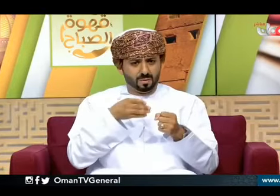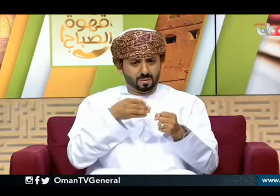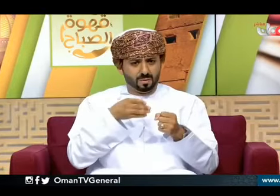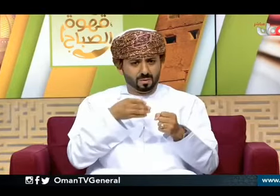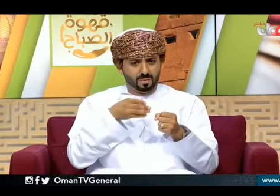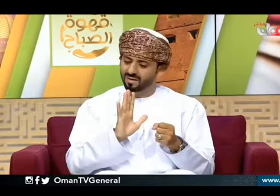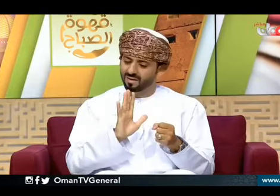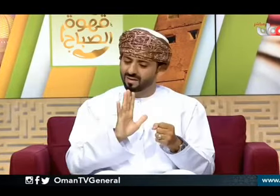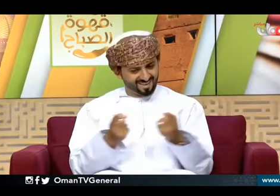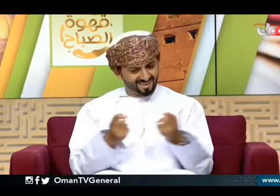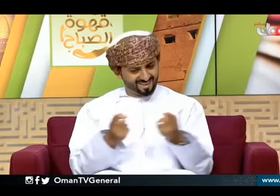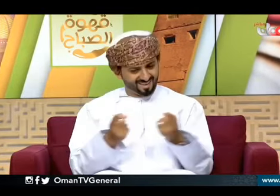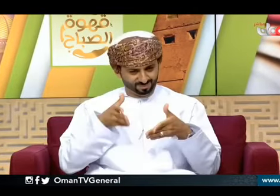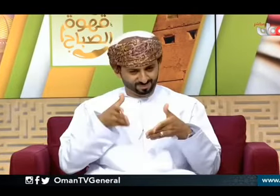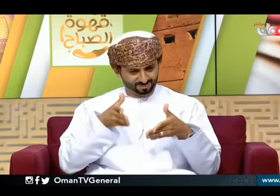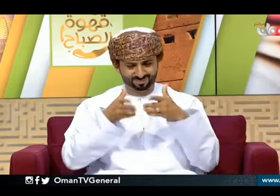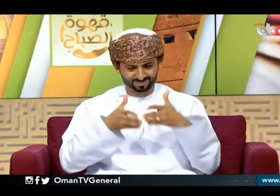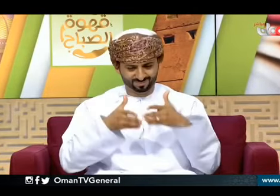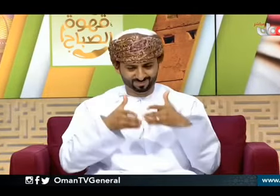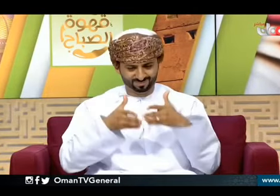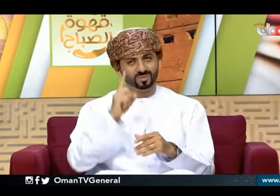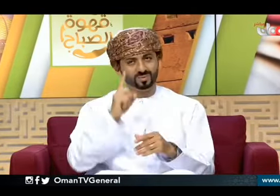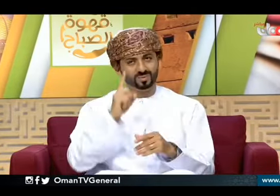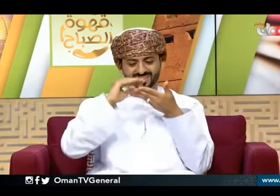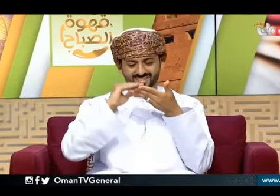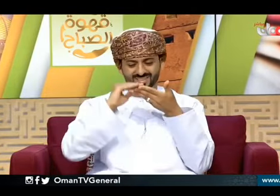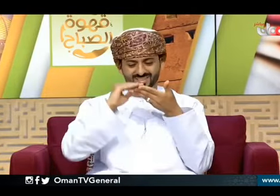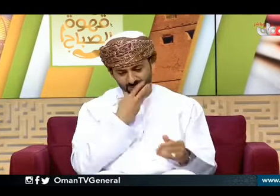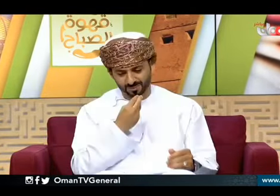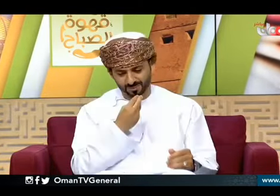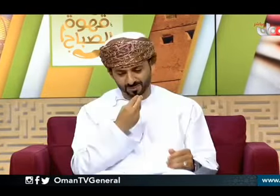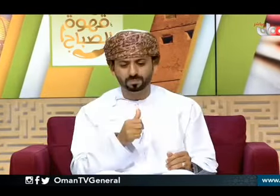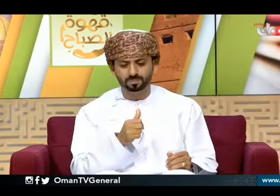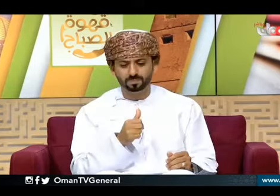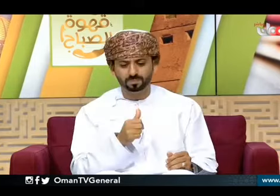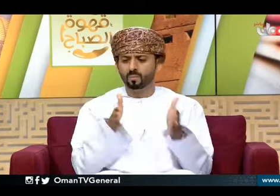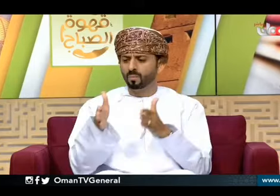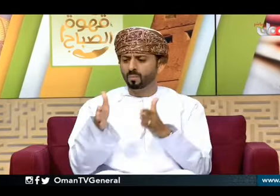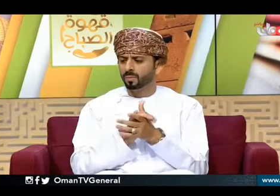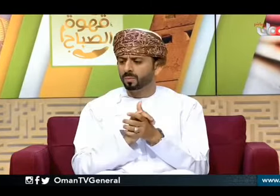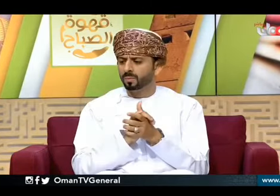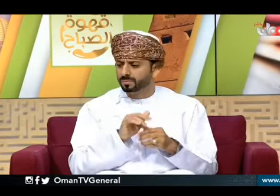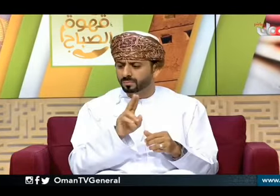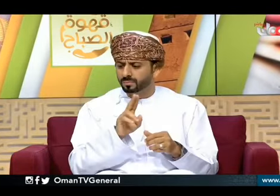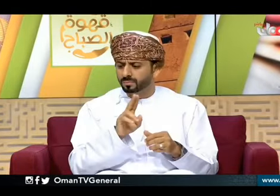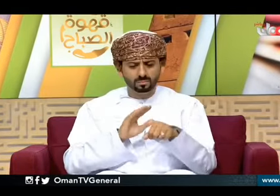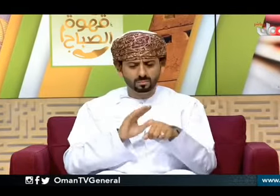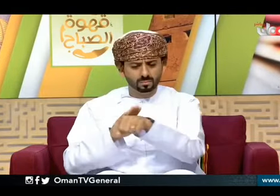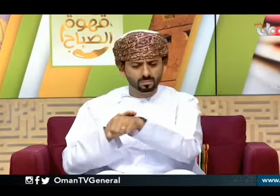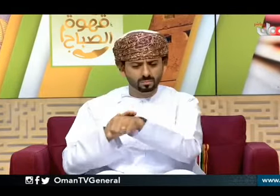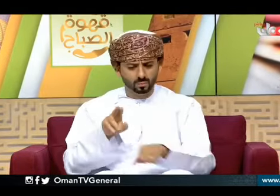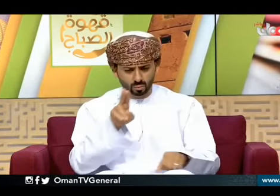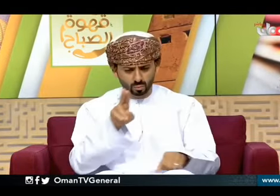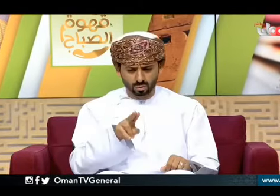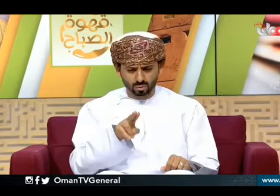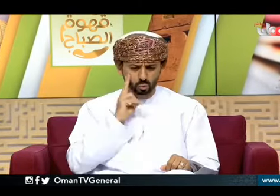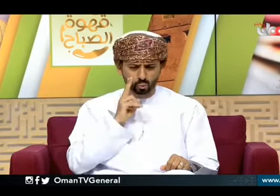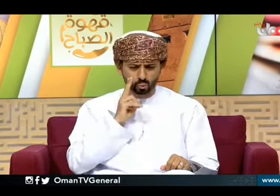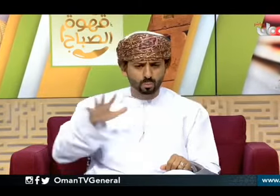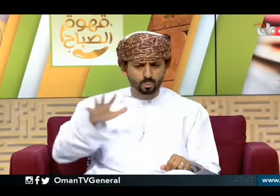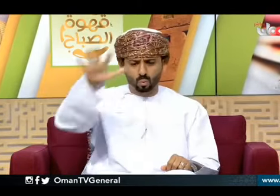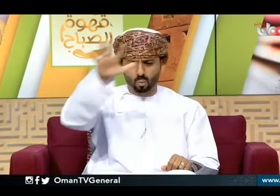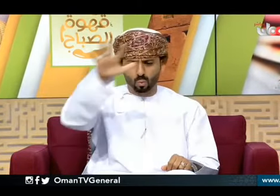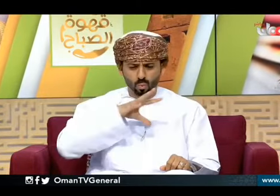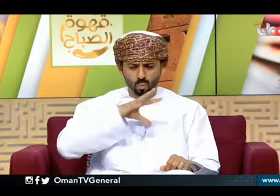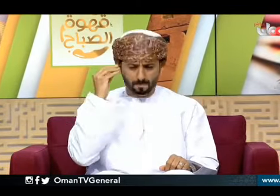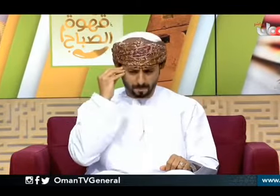المتعلقه بنا، وهذا لا ينقص منا شيء يعني، وان احنا ايضا نواصل حياتنا بشكل طبيعي. بالنسبة